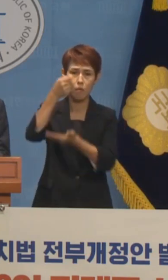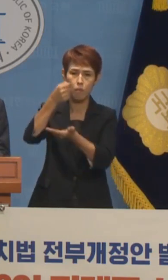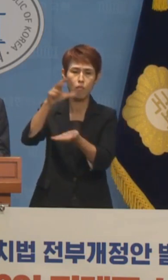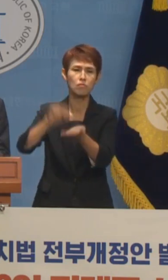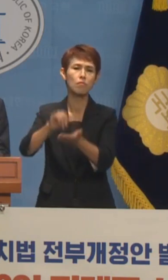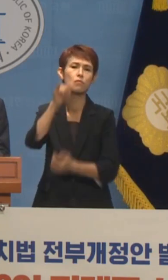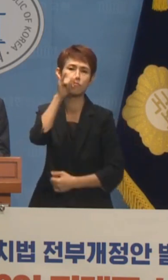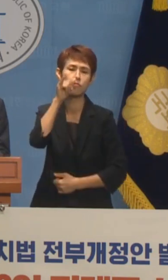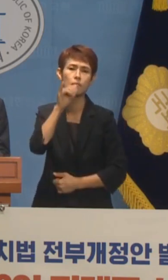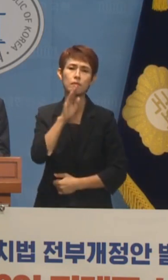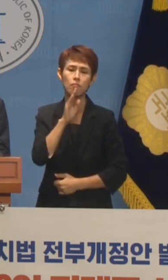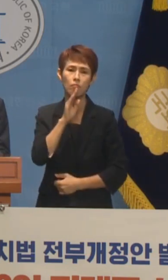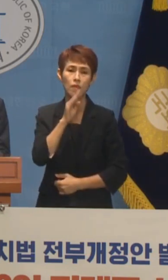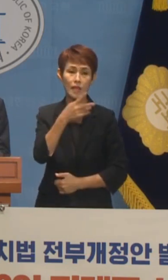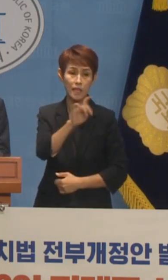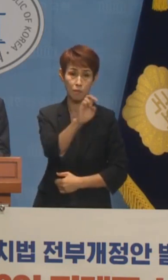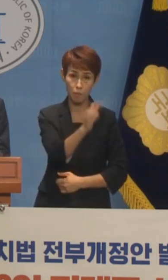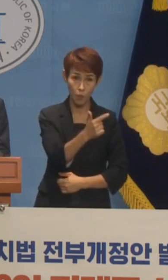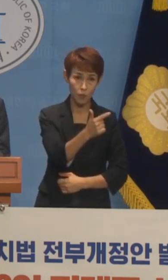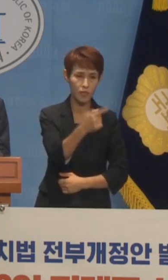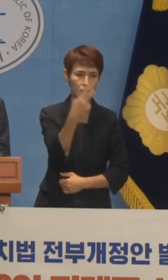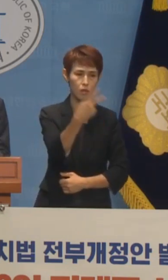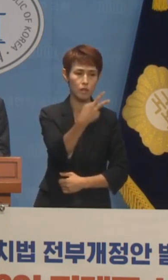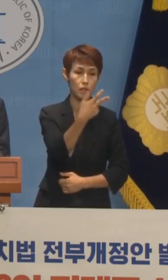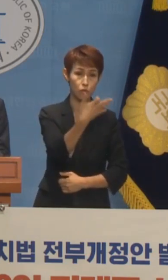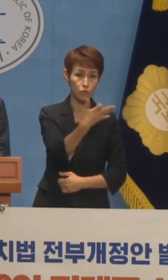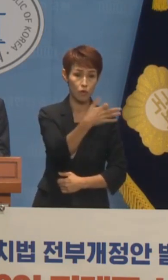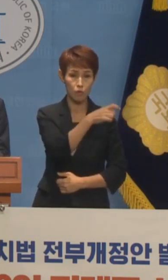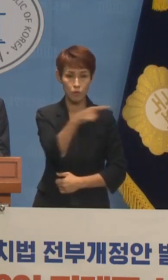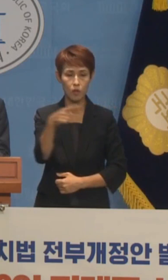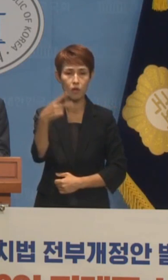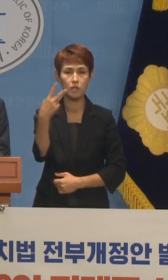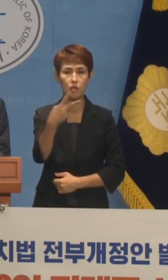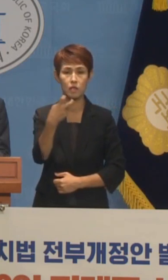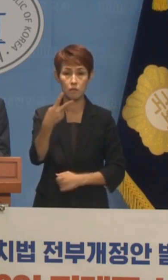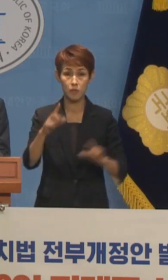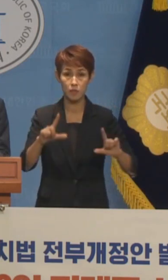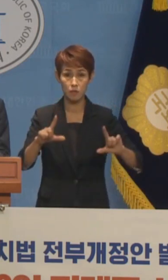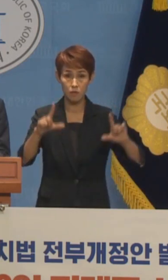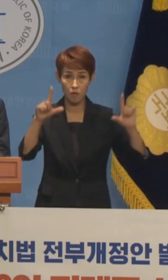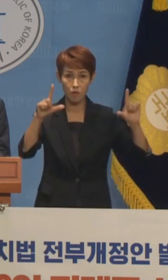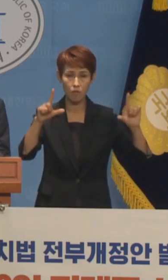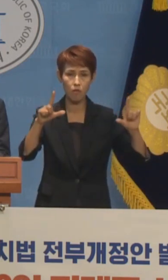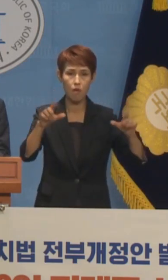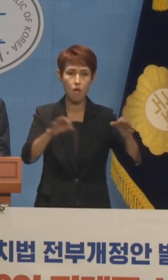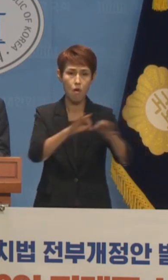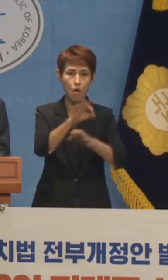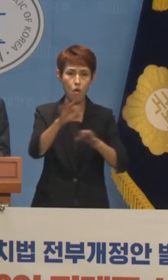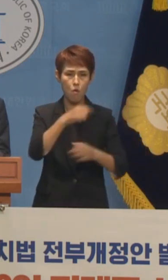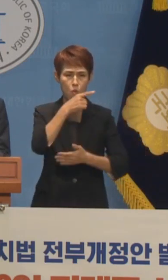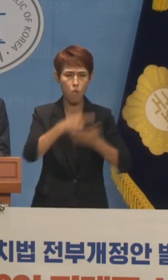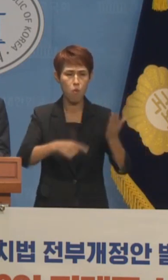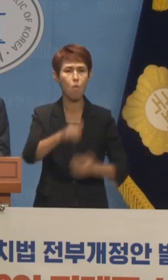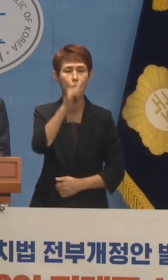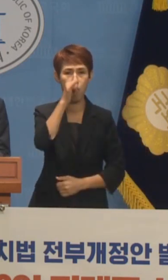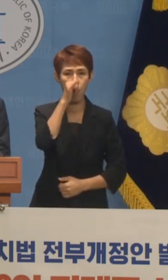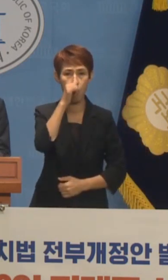빠졌습니다 티모는 2019년부터 2022년 줄곧 영업 선수를 기록한데다